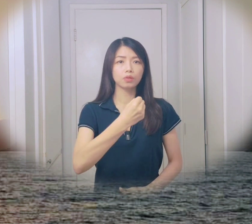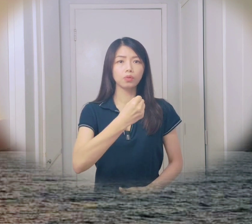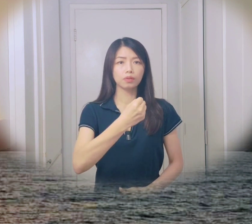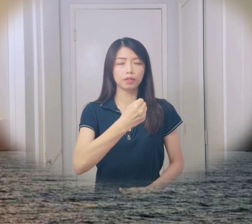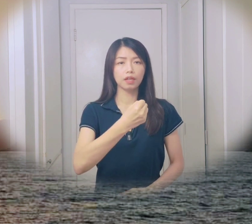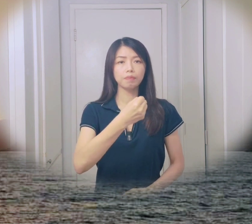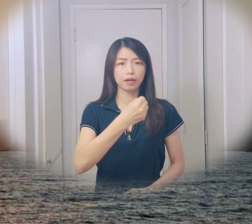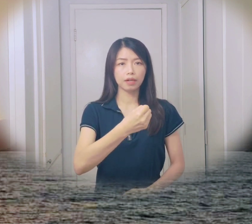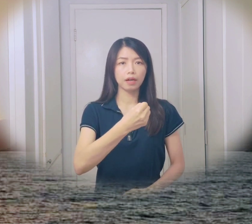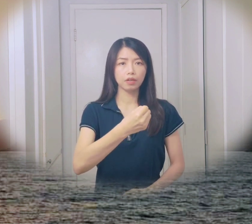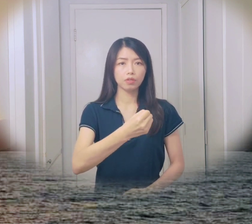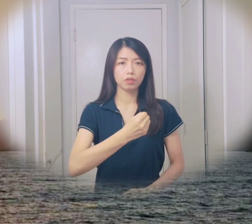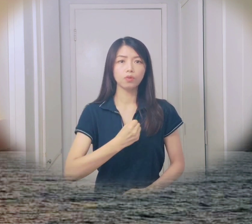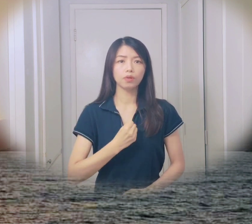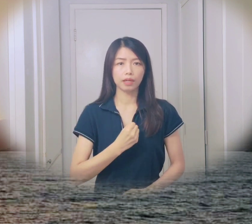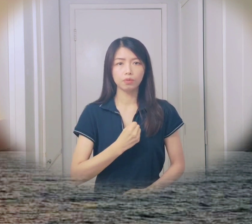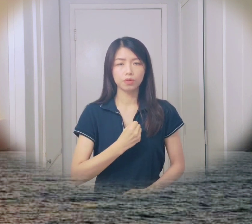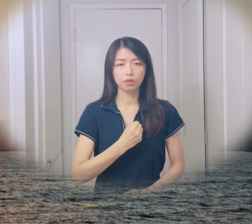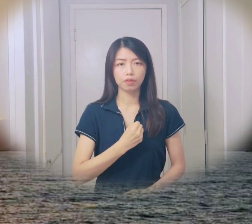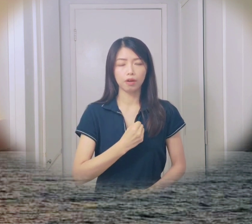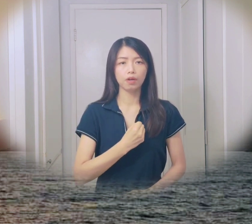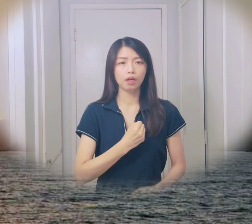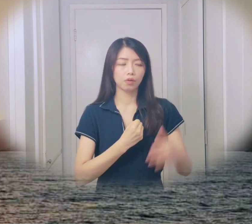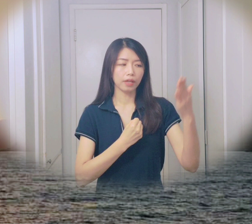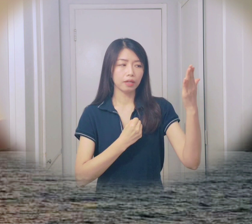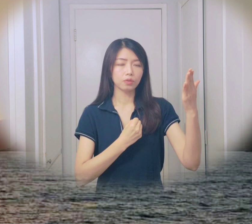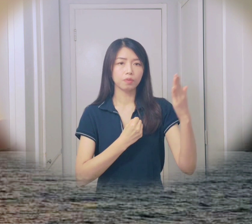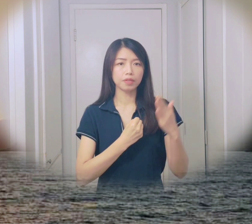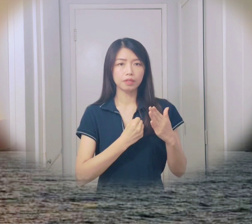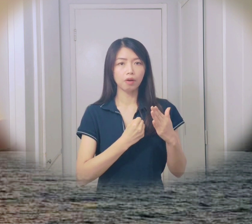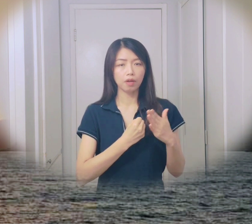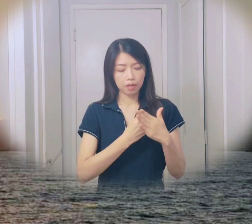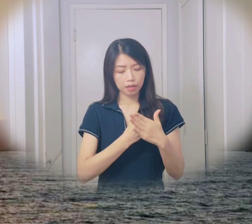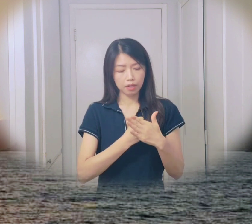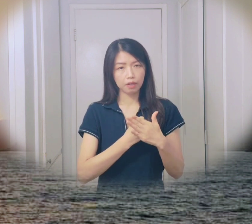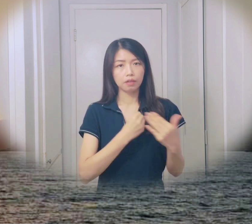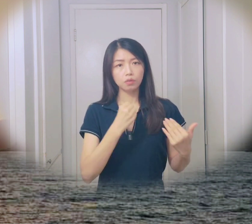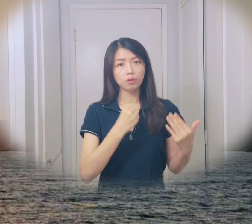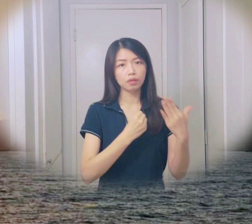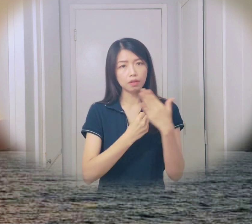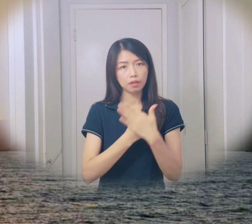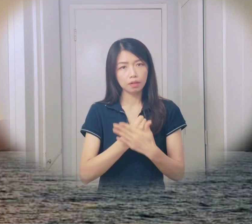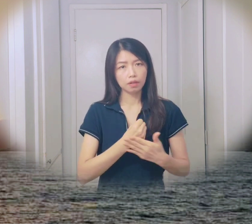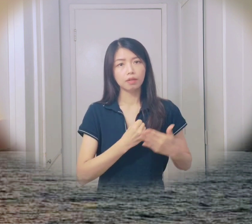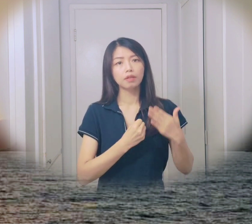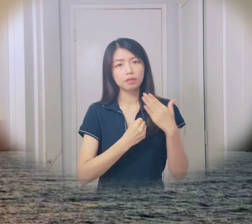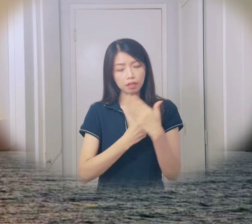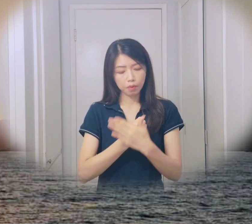쥐시고 손등이 밖을 향하게 해주시고 가슴 위치에 두세요. 그리고 다른 손을 펴셔서 이